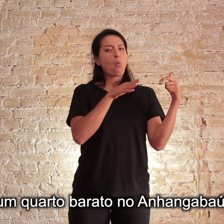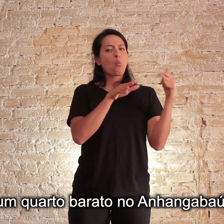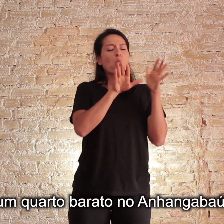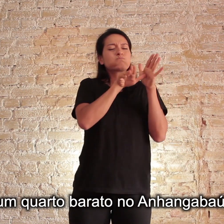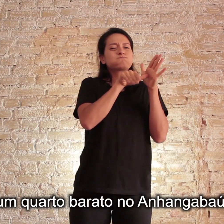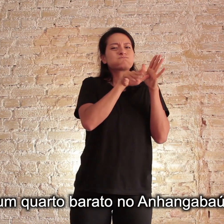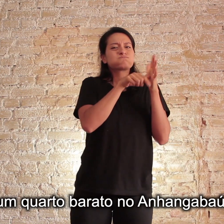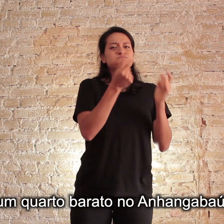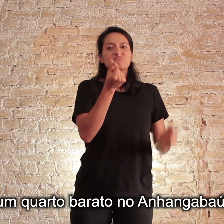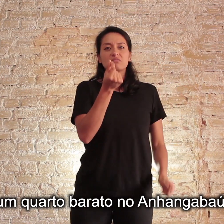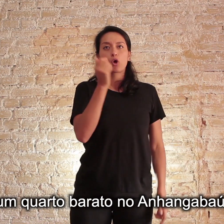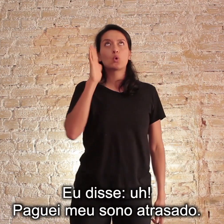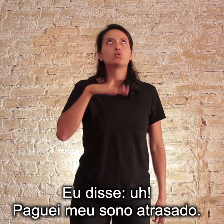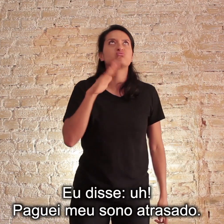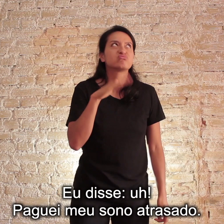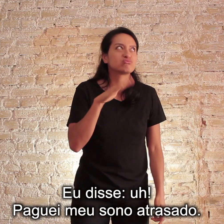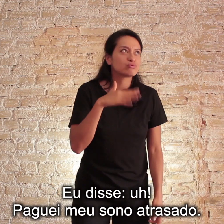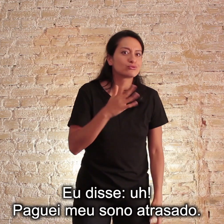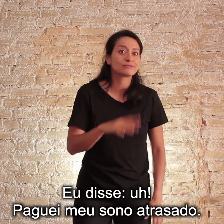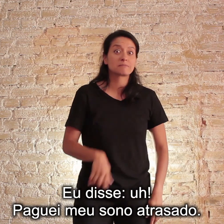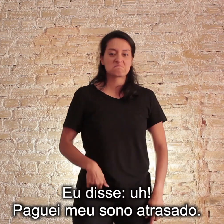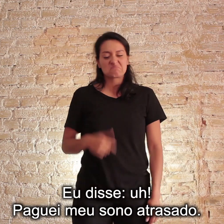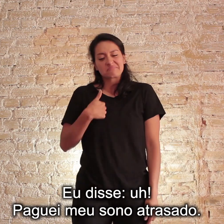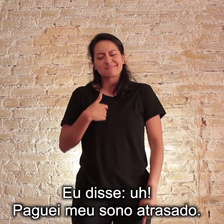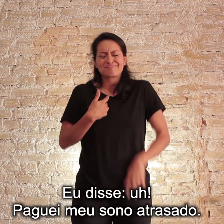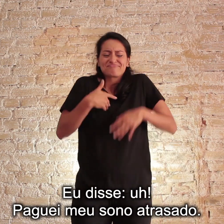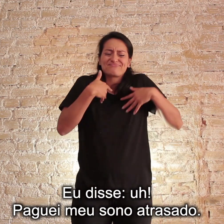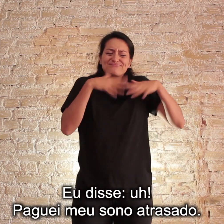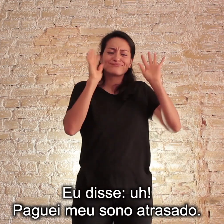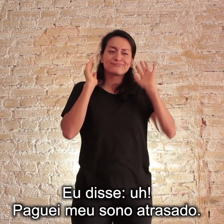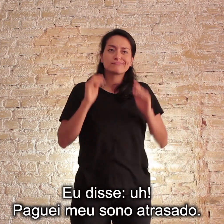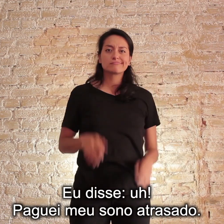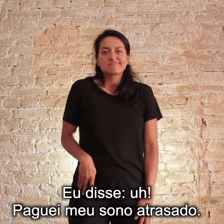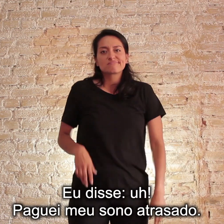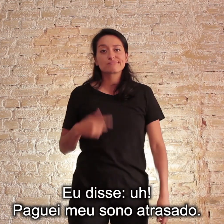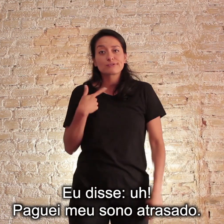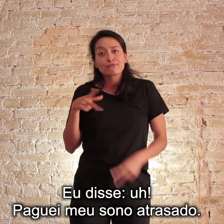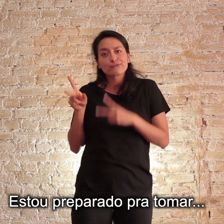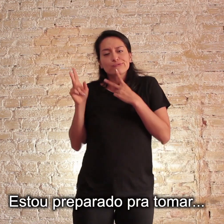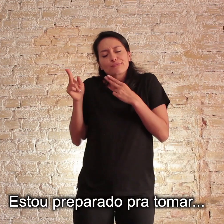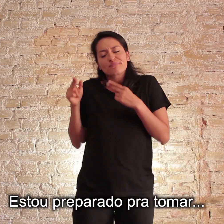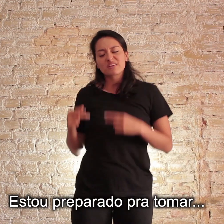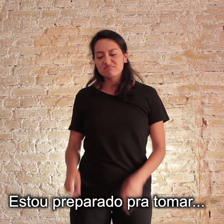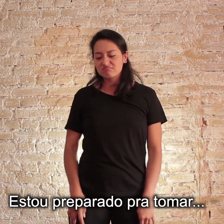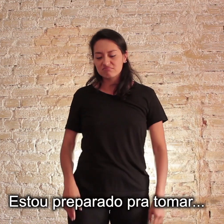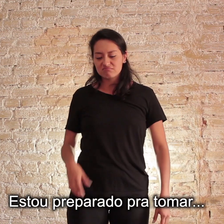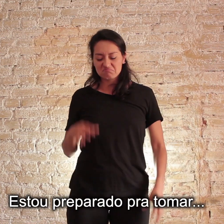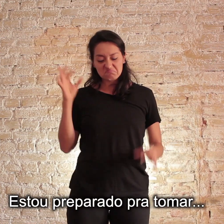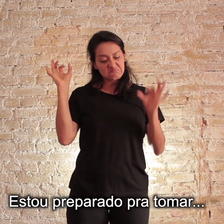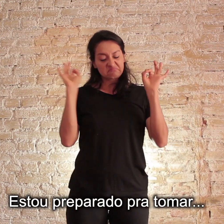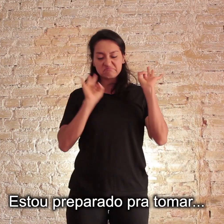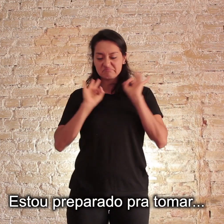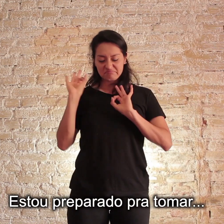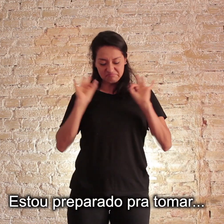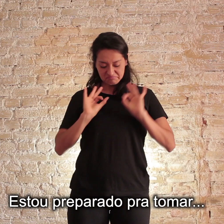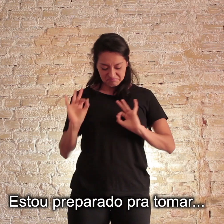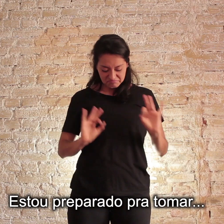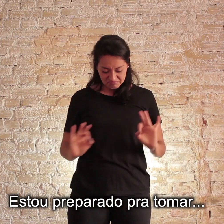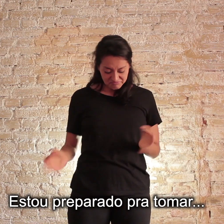Anhangabaú. Eu disse que eu sono atrasado. Estou preparado